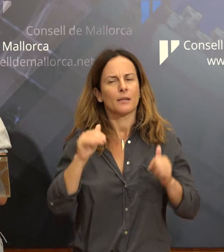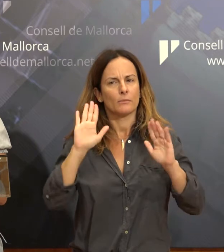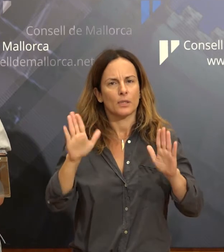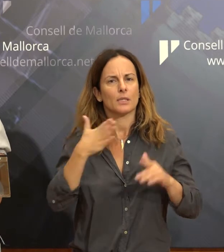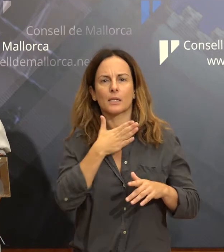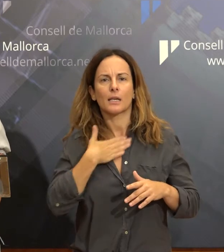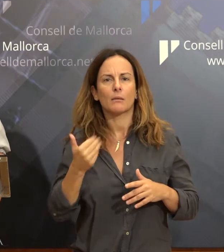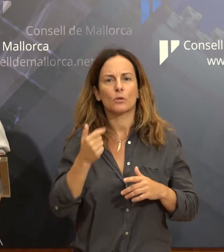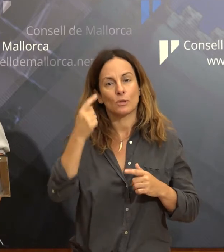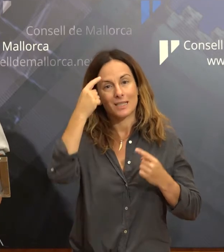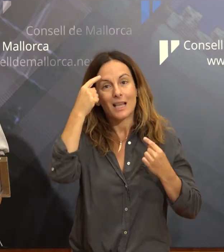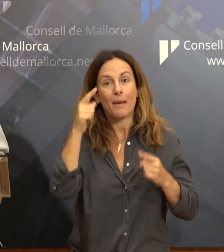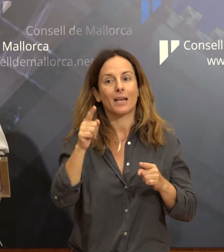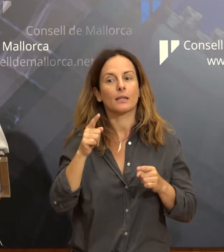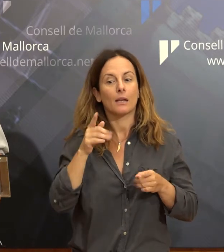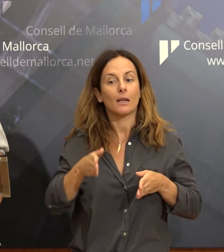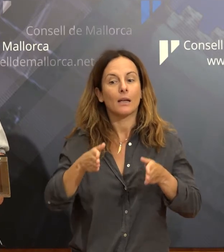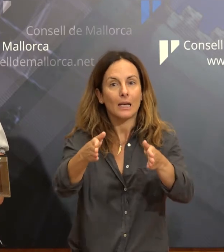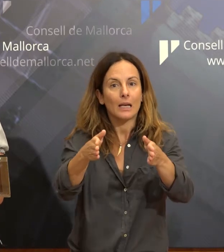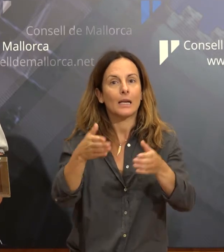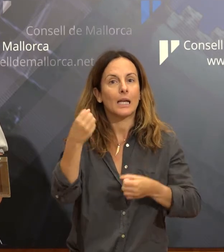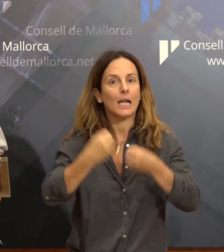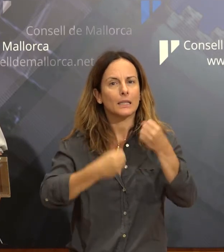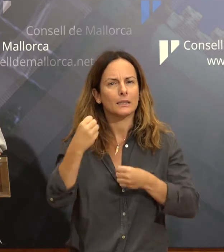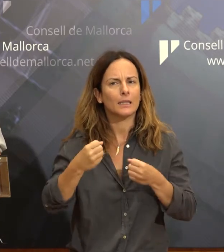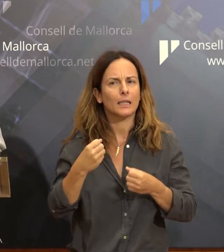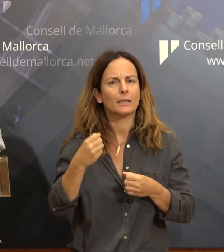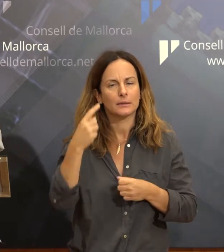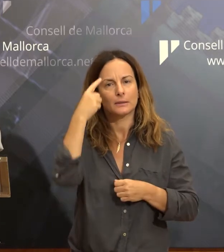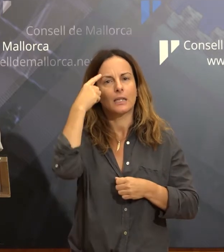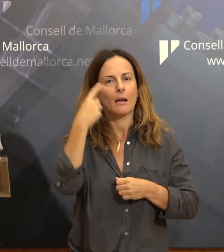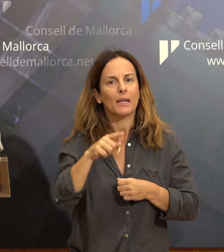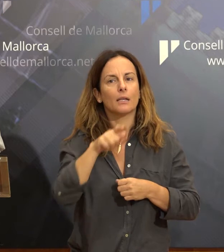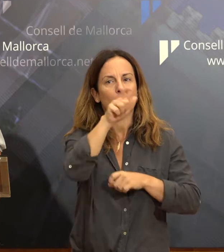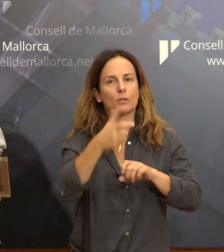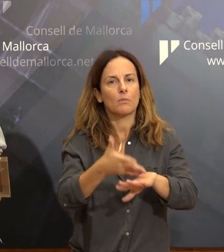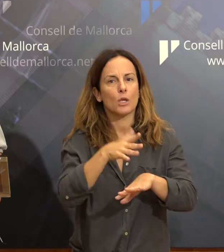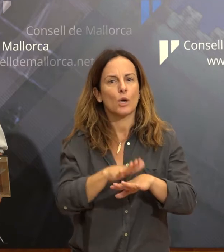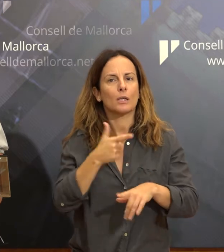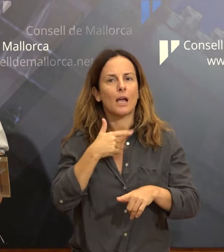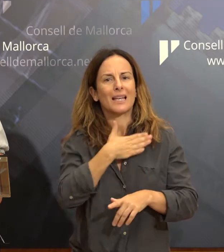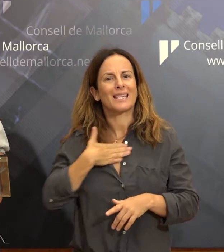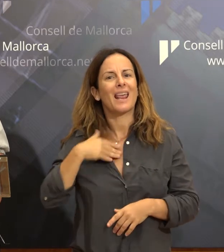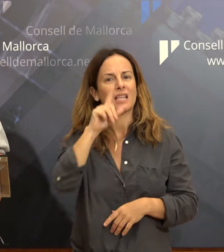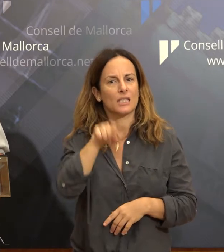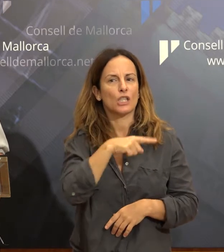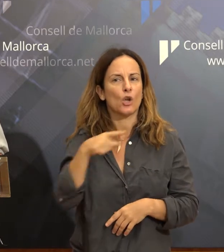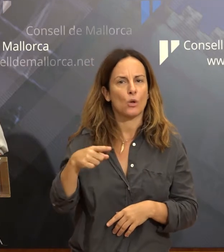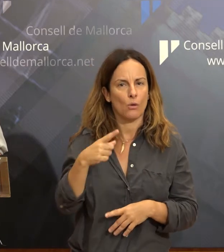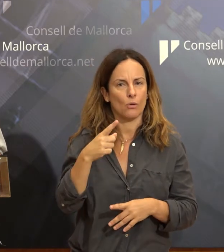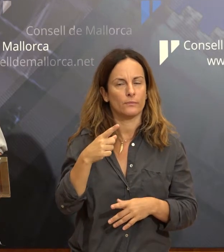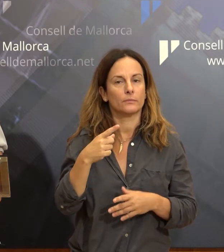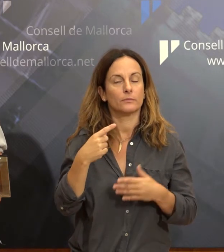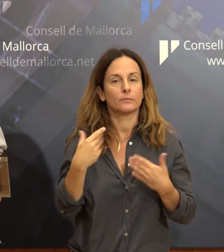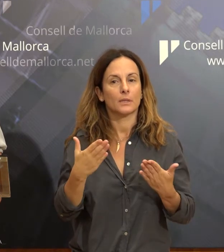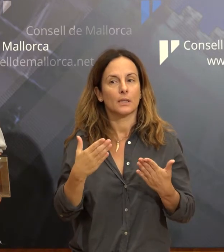en concret i damunt aquesta carretera el grau d'acceptació que hi havia per part dels mallorquins. No únicament el grau d'acceptació que hi